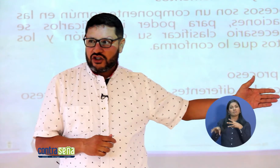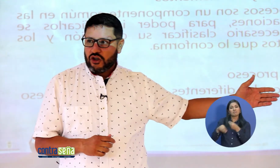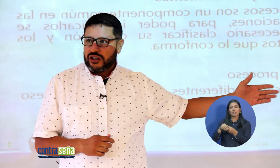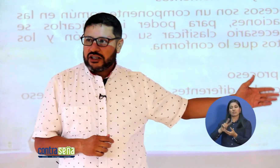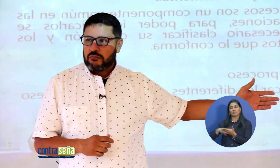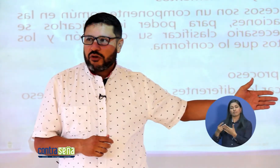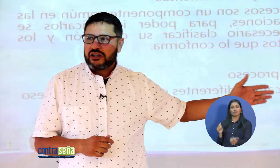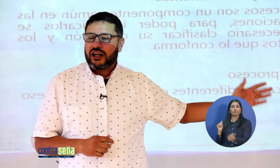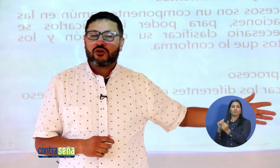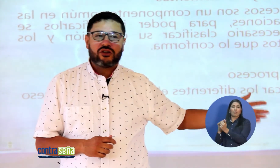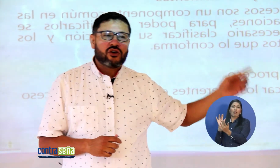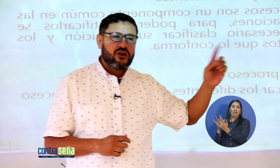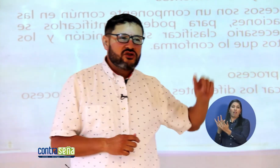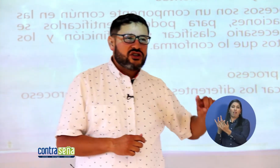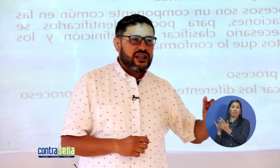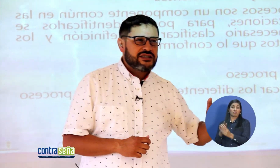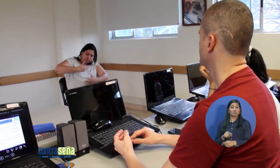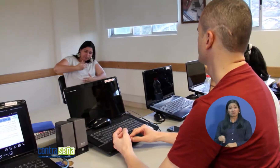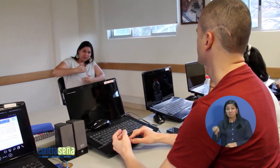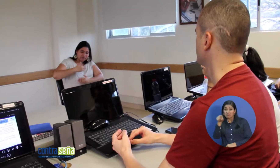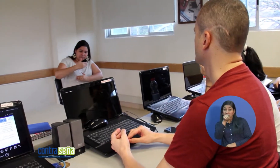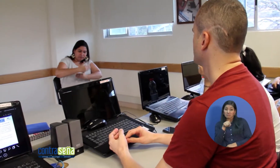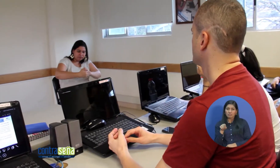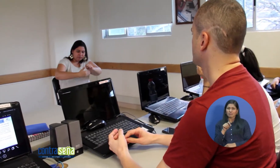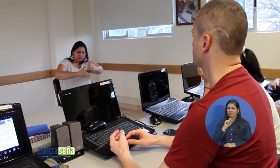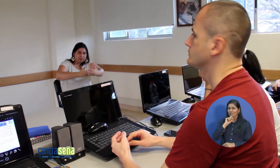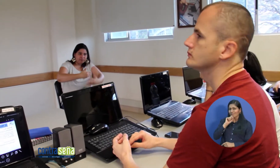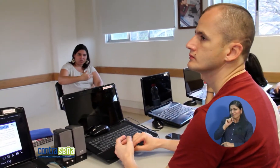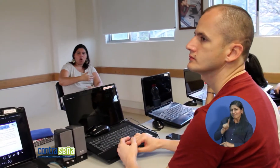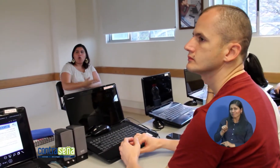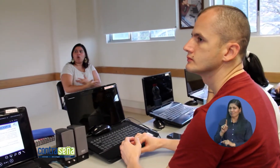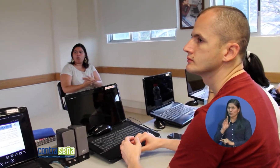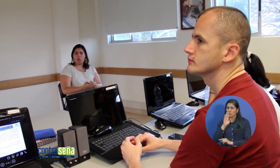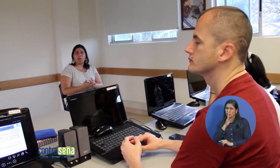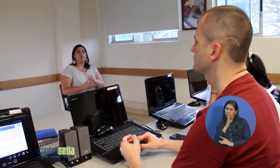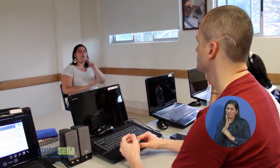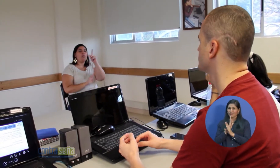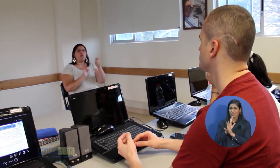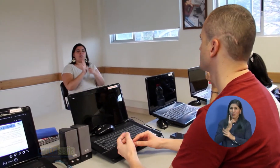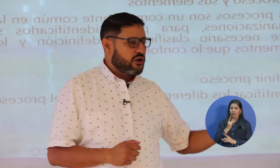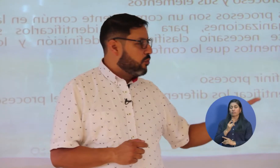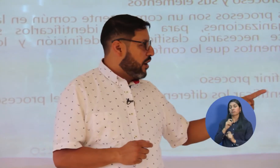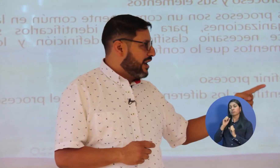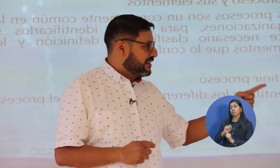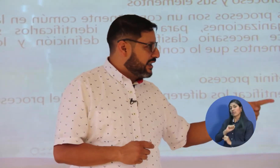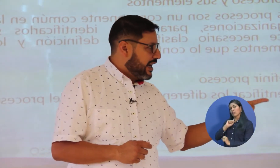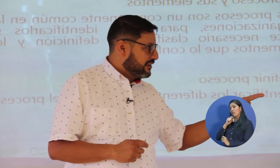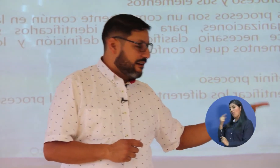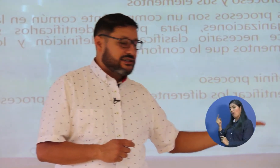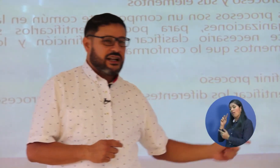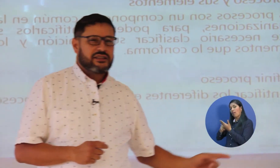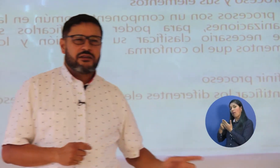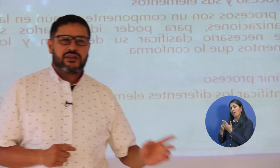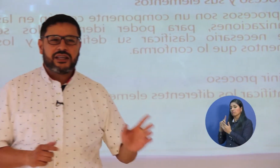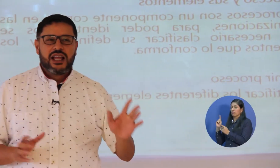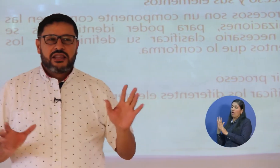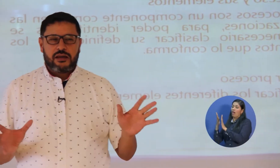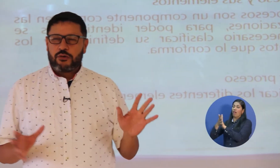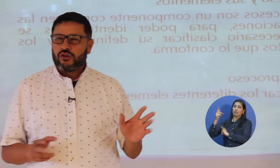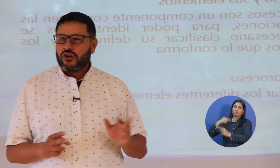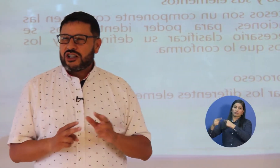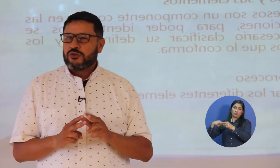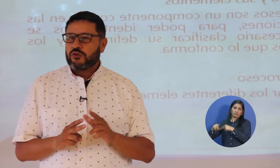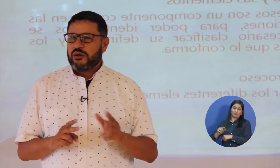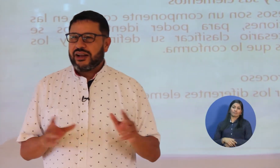para ellos todo el tiempo interactuando con ustedes. Si tienen alguna dificultad, algo que preguntarle, lo pueden hacer a través de la intérprete.